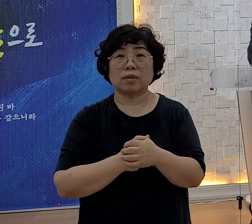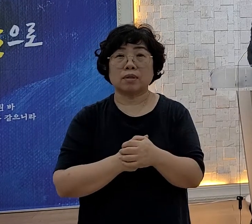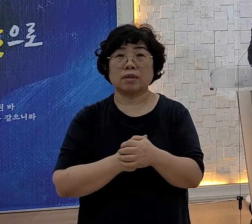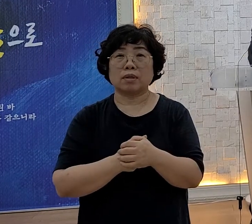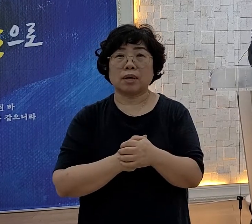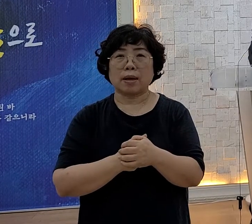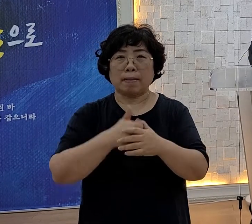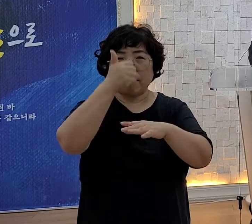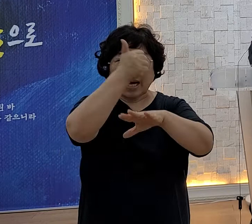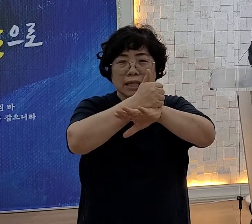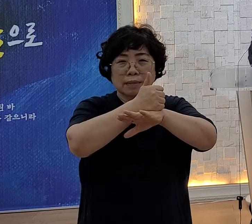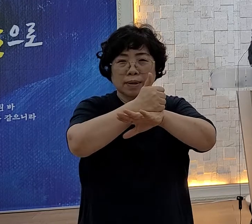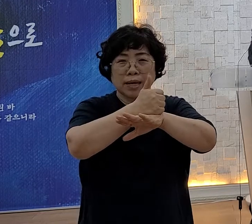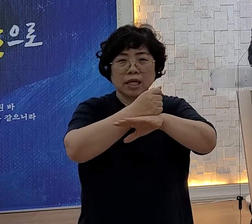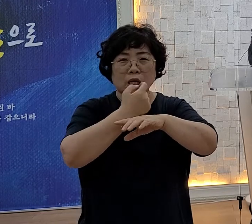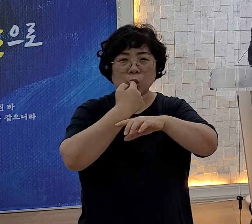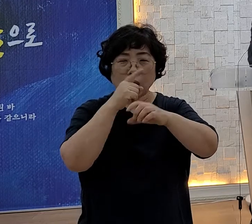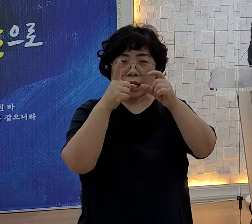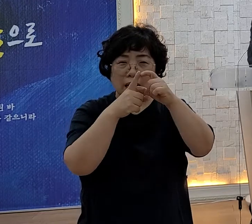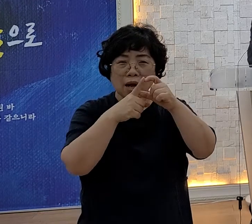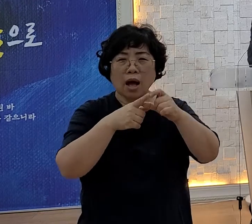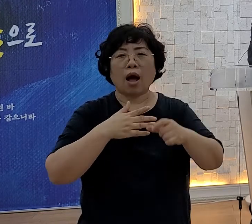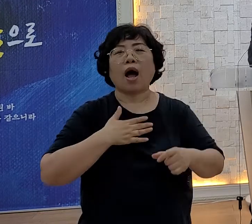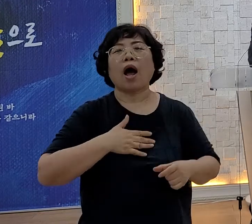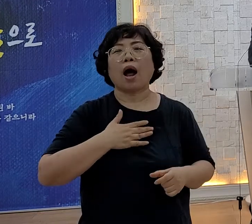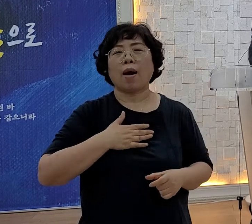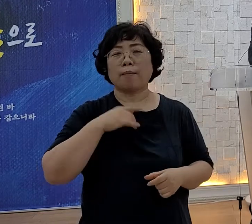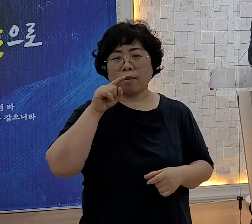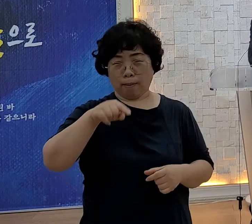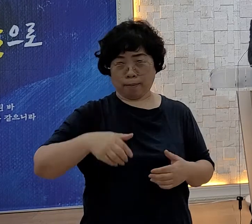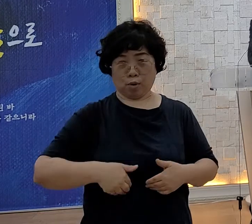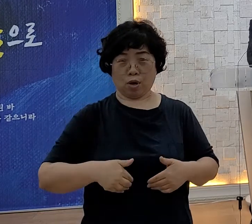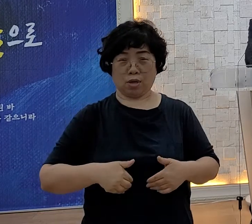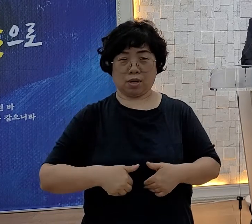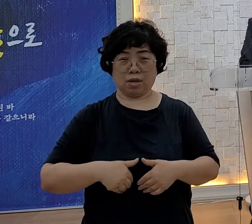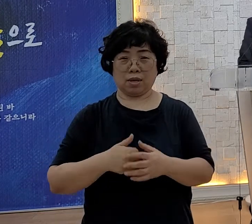맨 마지막에 알미라, 알미라.